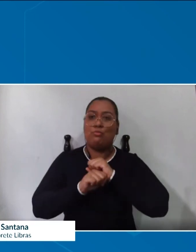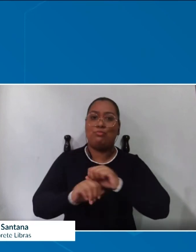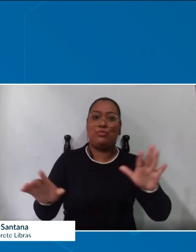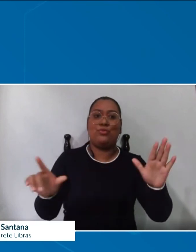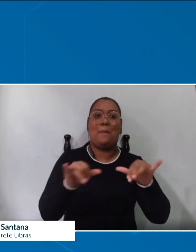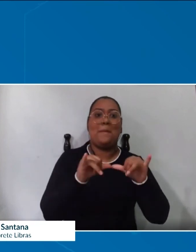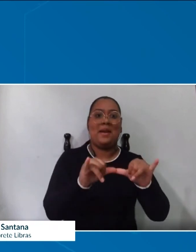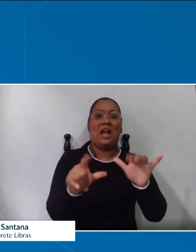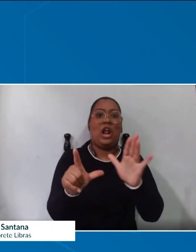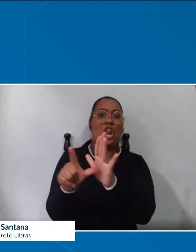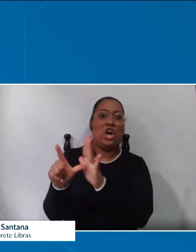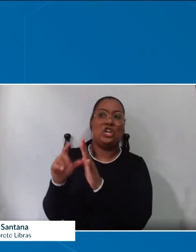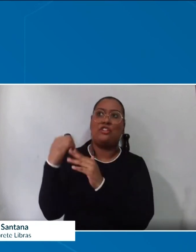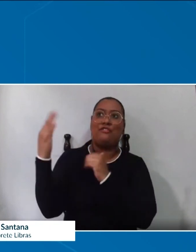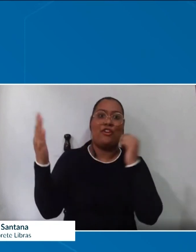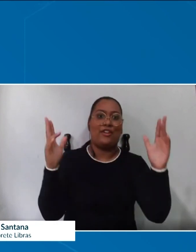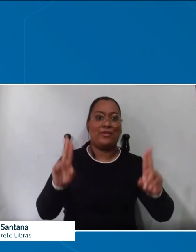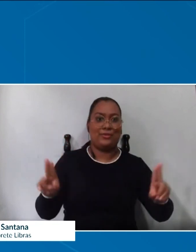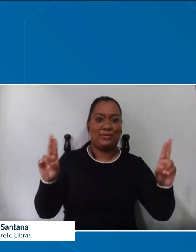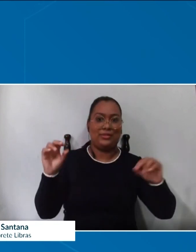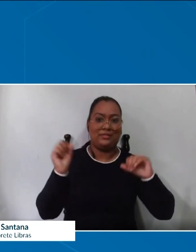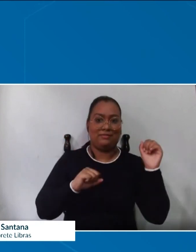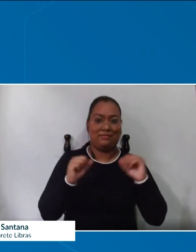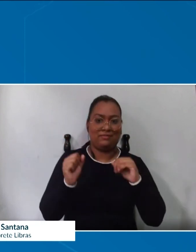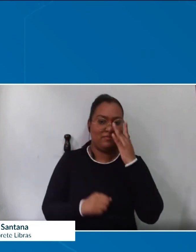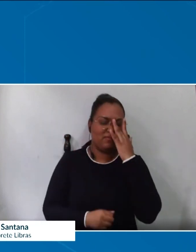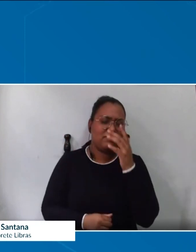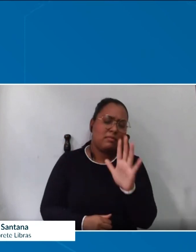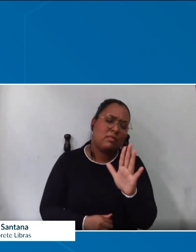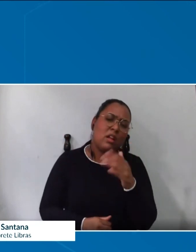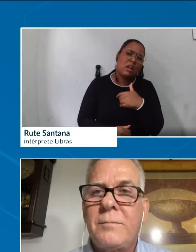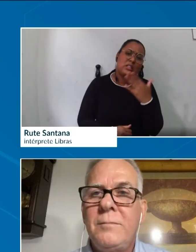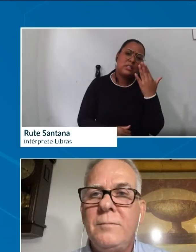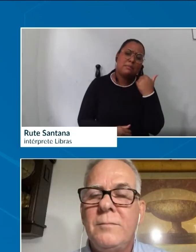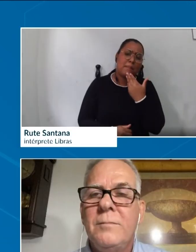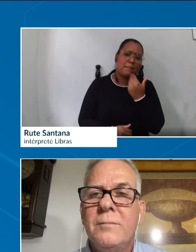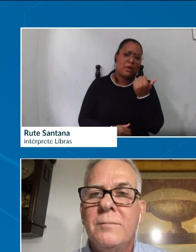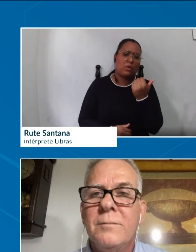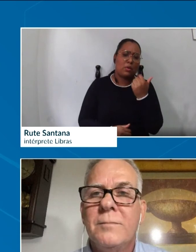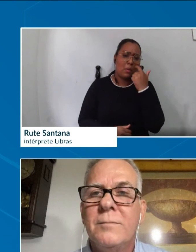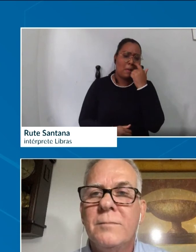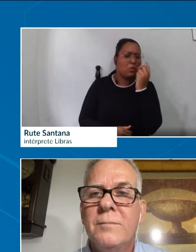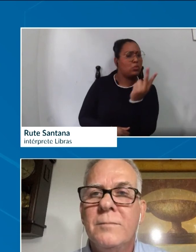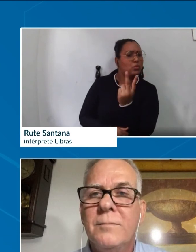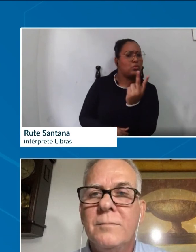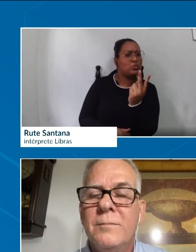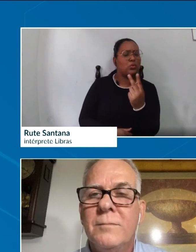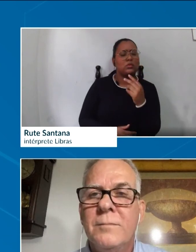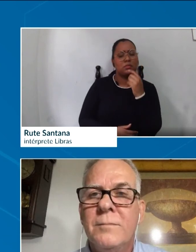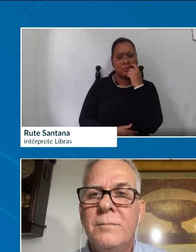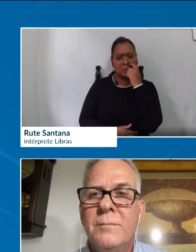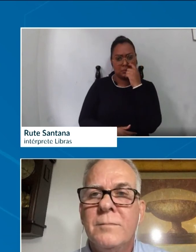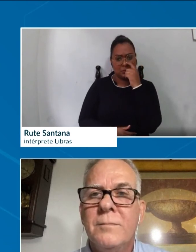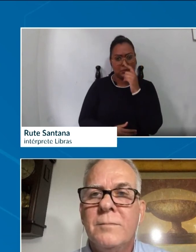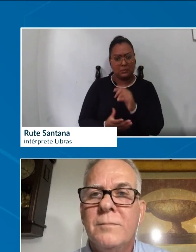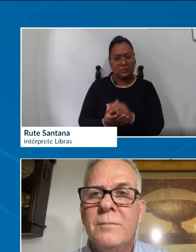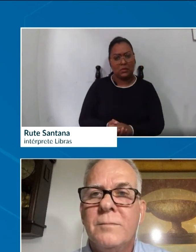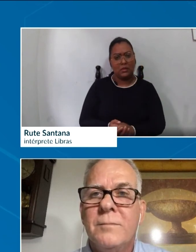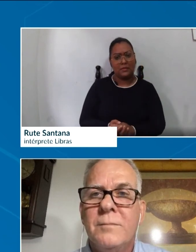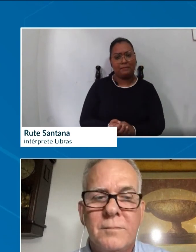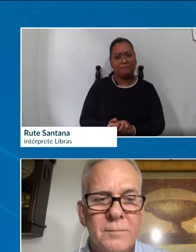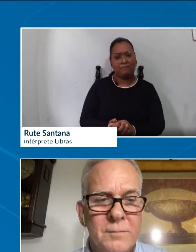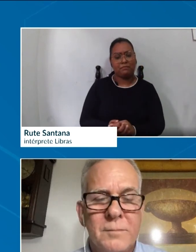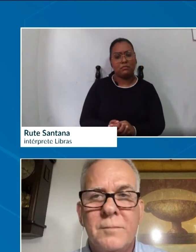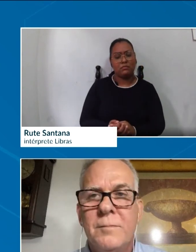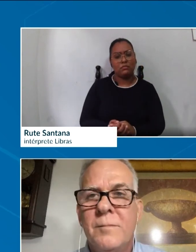muito importante. Então, eu queria entender um pouco melhor, professor Sérgio, qual que é, e professor Nelson, a dificuldade disso chegar ao mercado mesmo